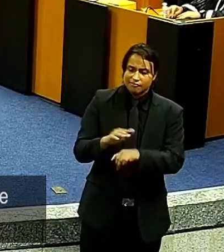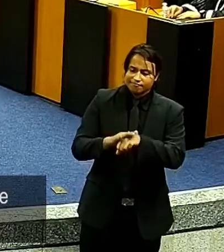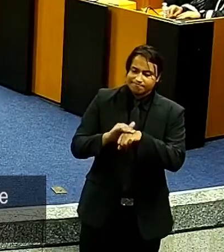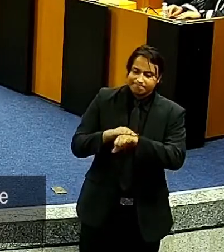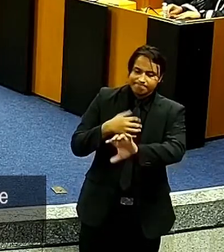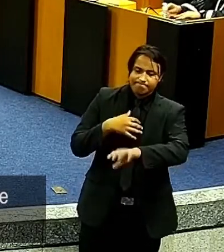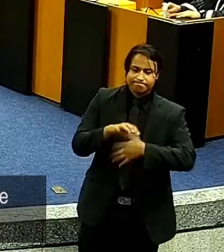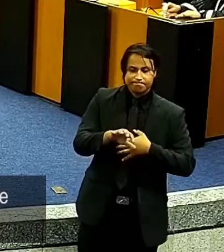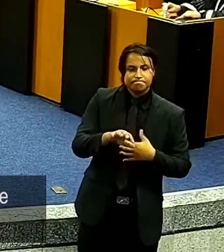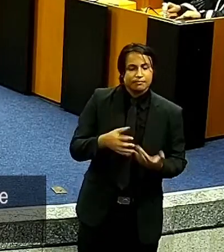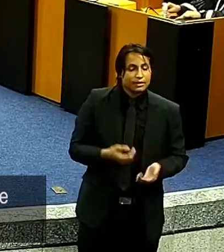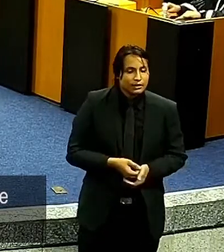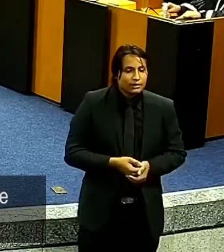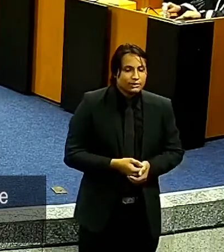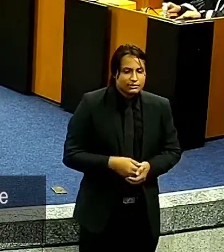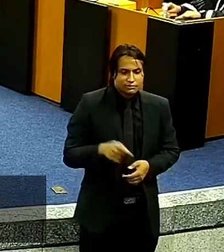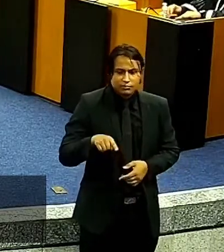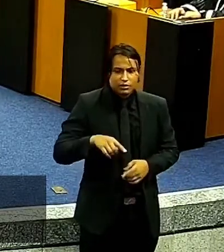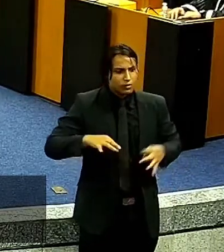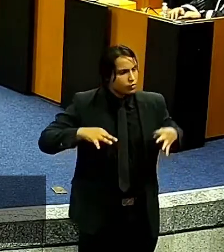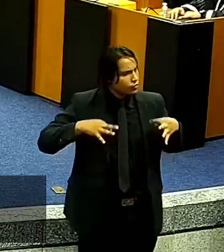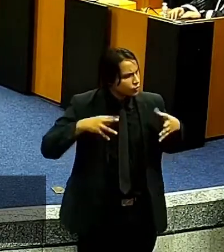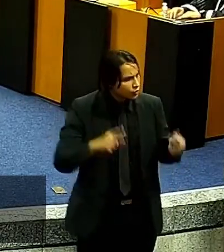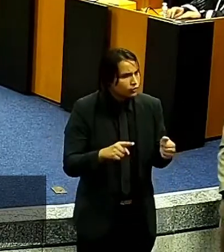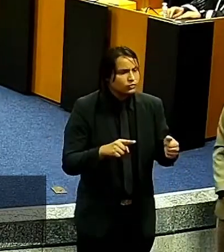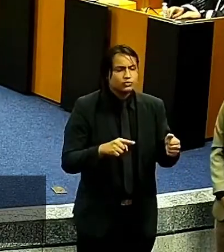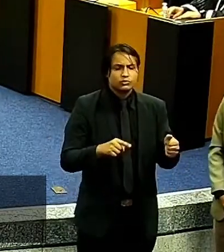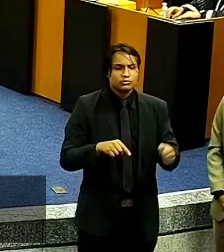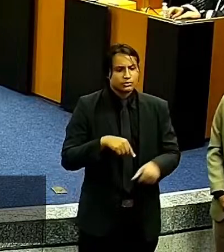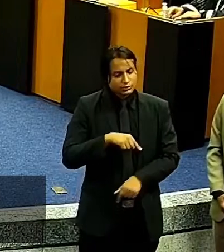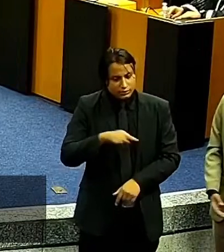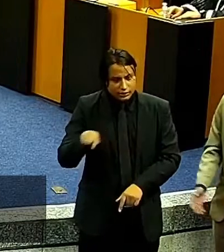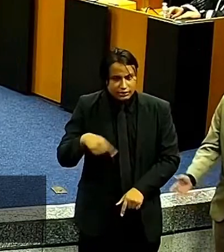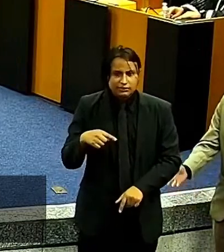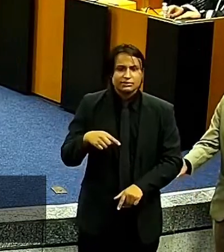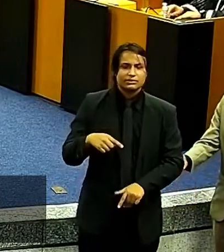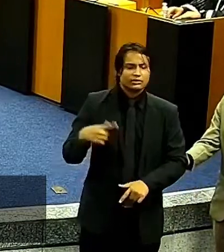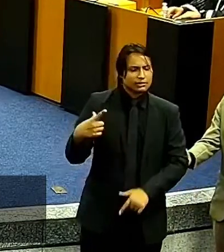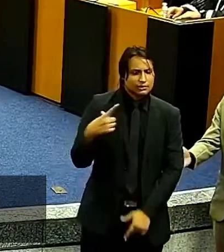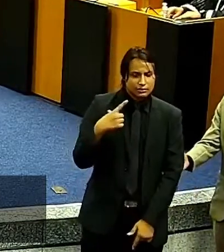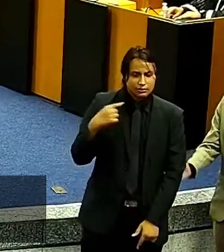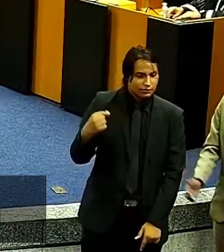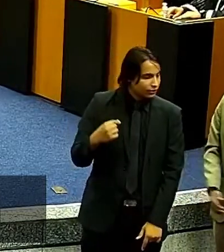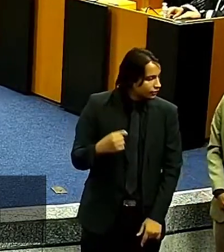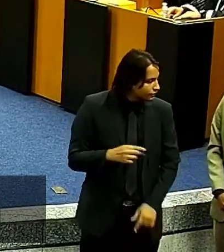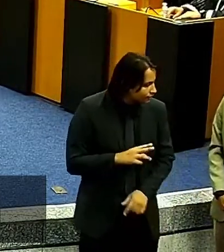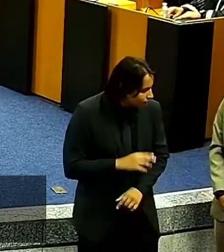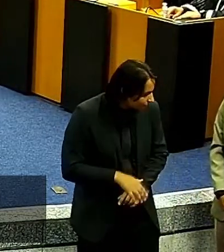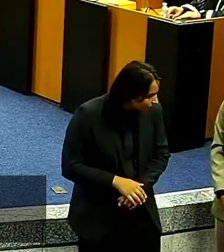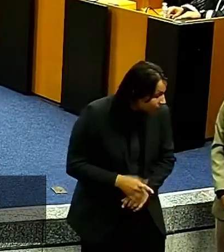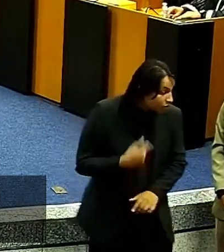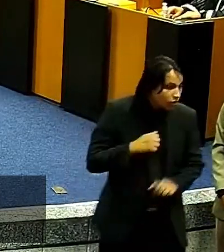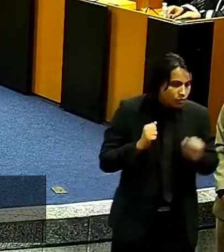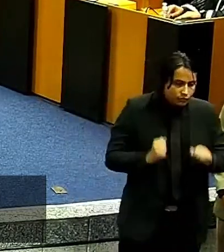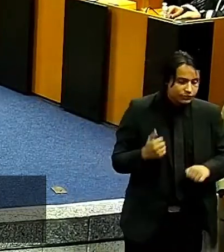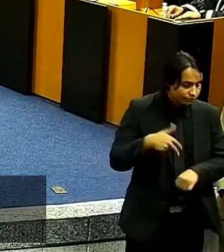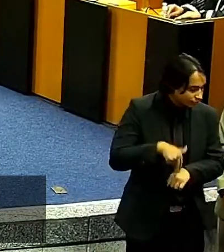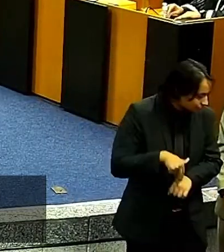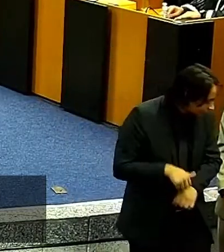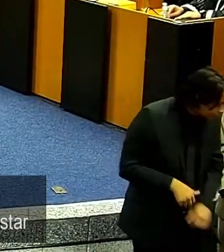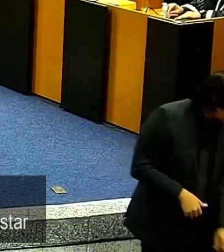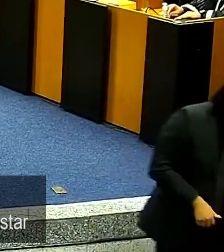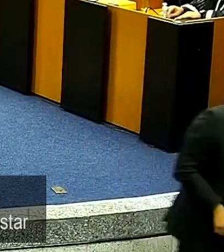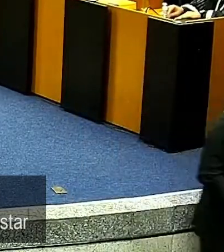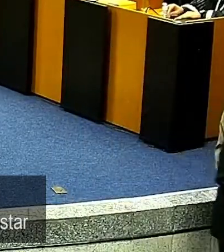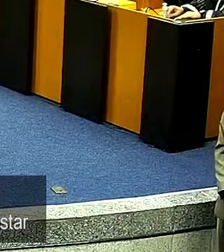e apreço que por unanimidade sufragar o meu nome para que eu pudesse estar assim como aos membros